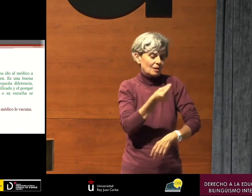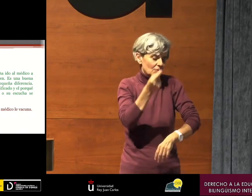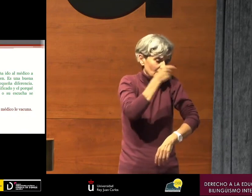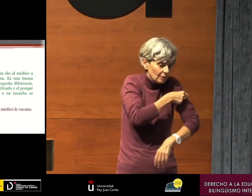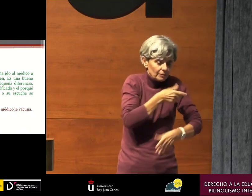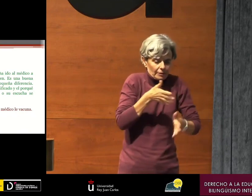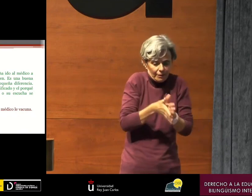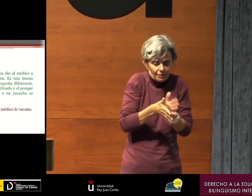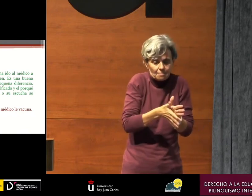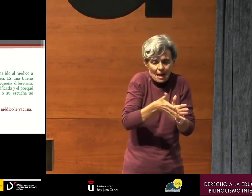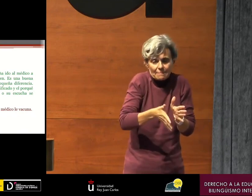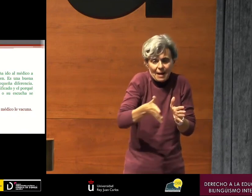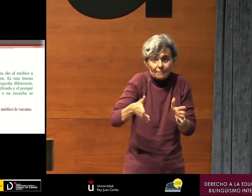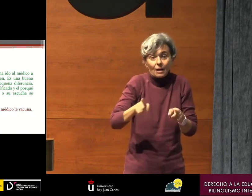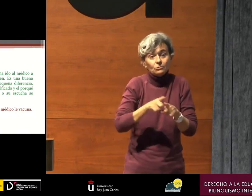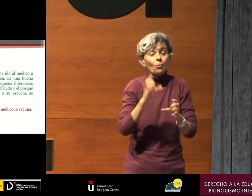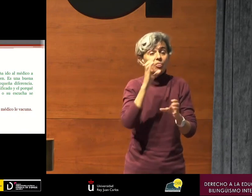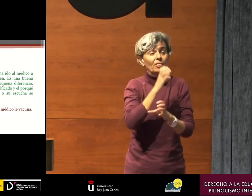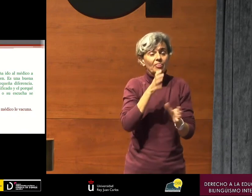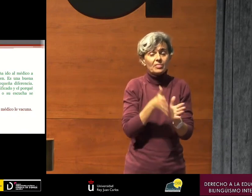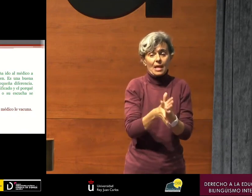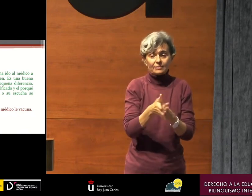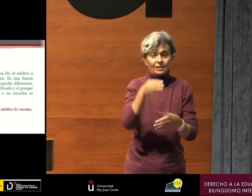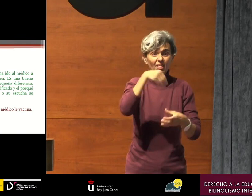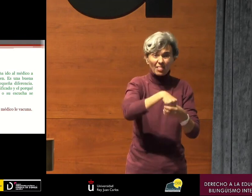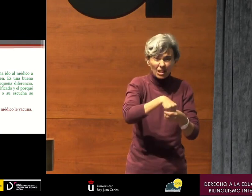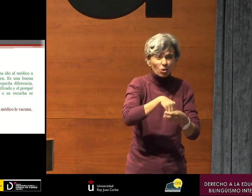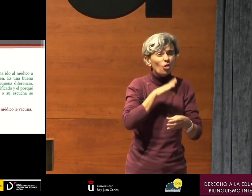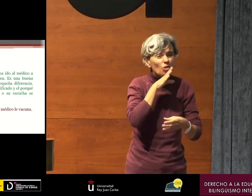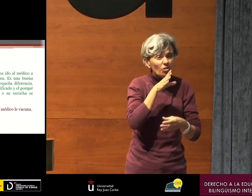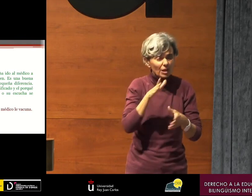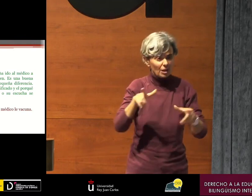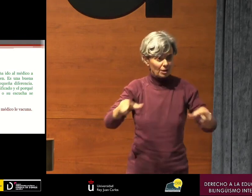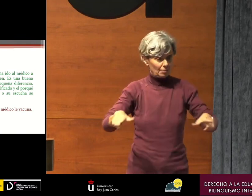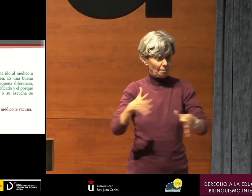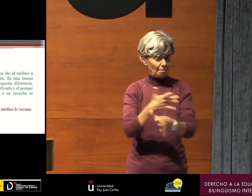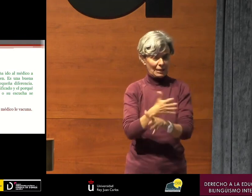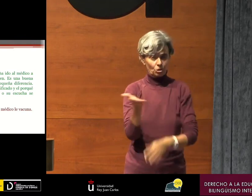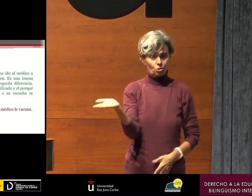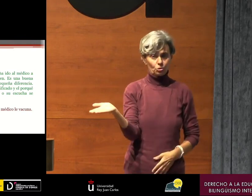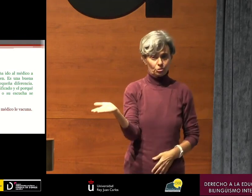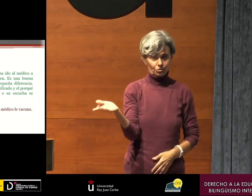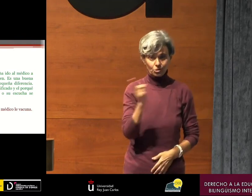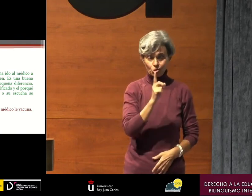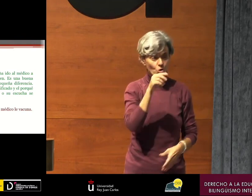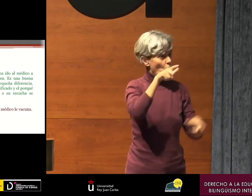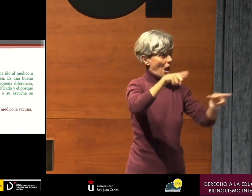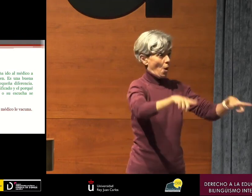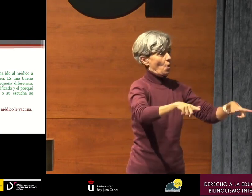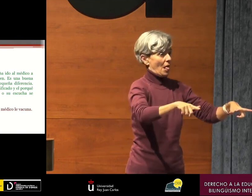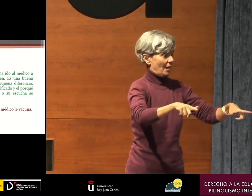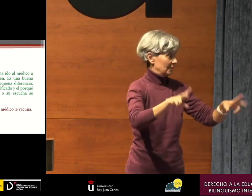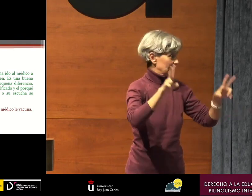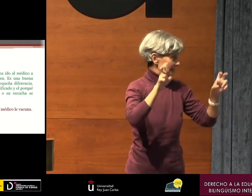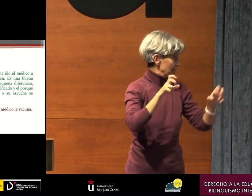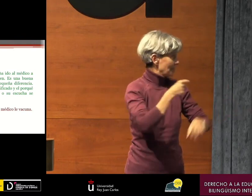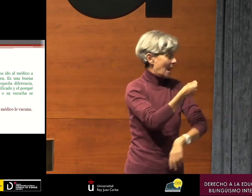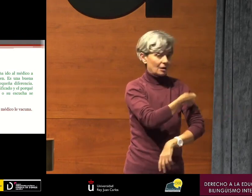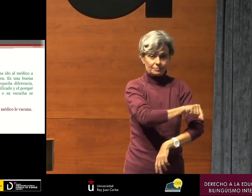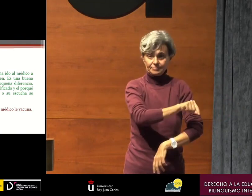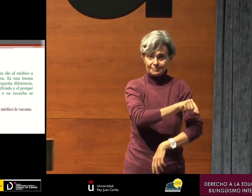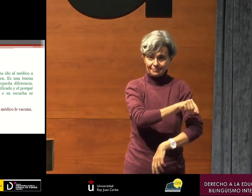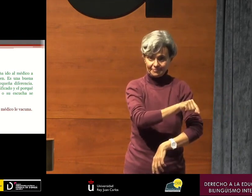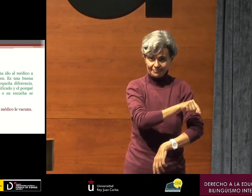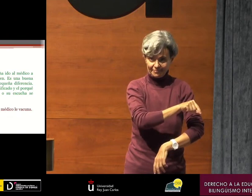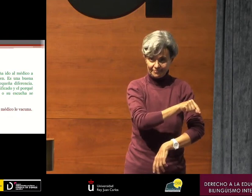que necesita, nos puede dar una pista cuando se nos queda observando que necesita más información